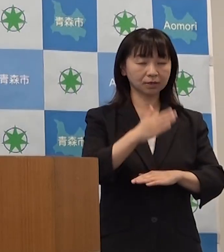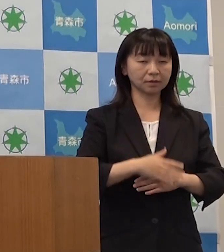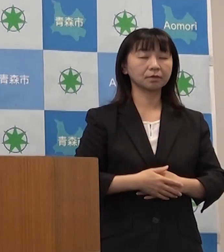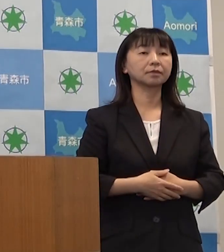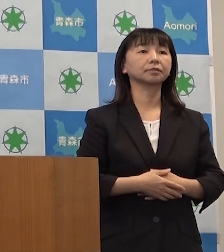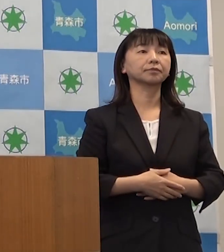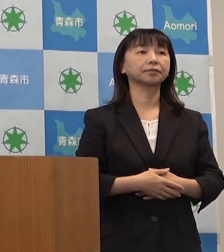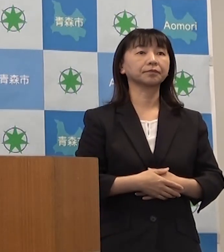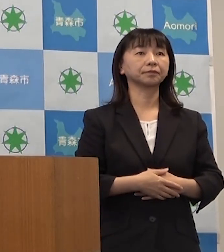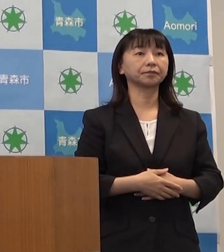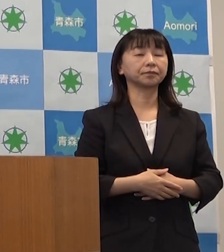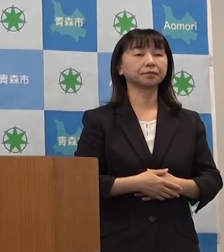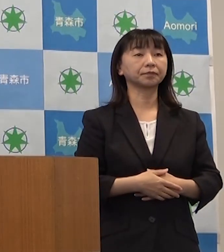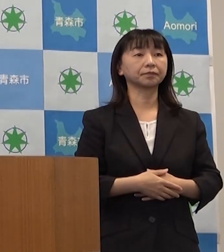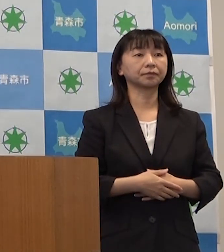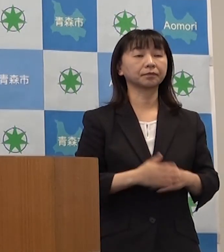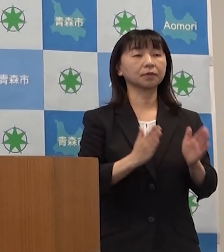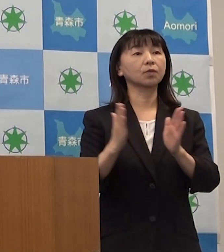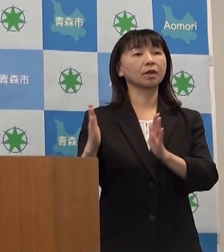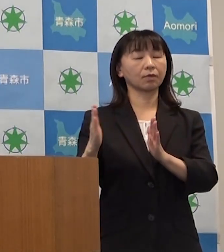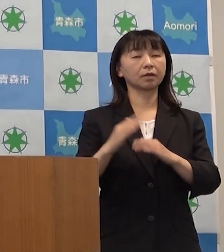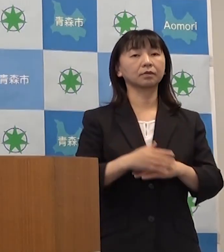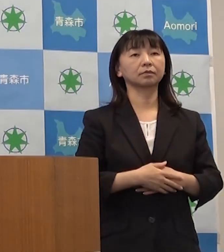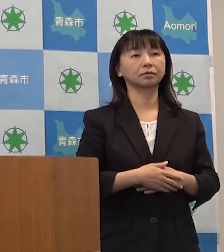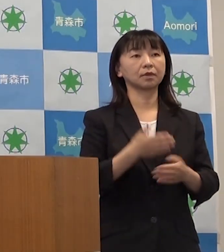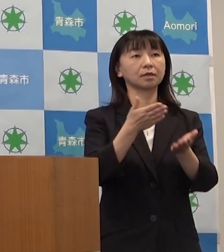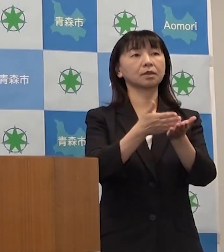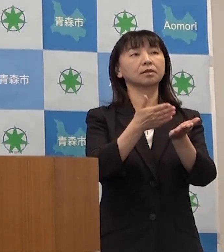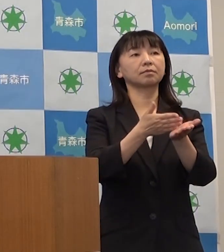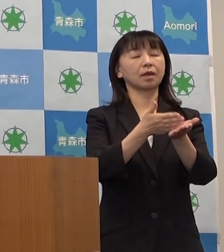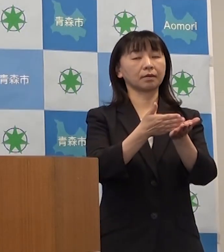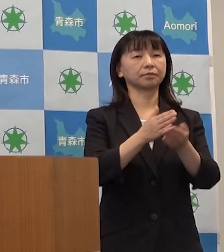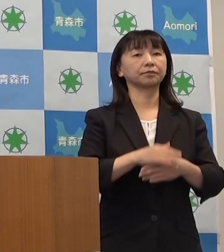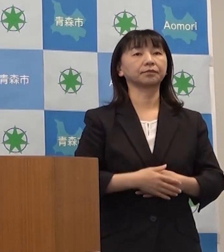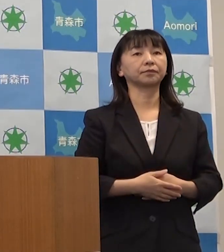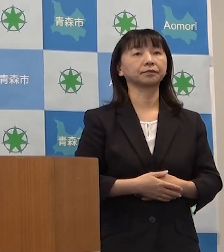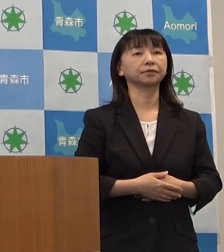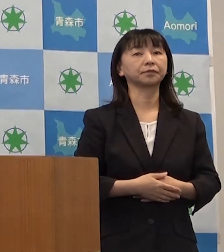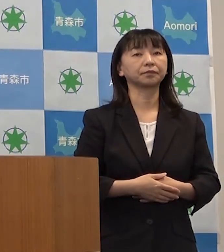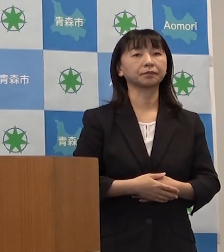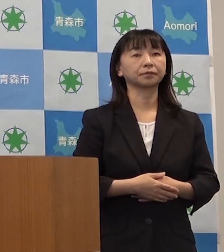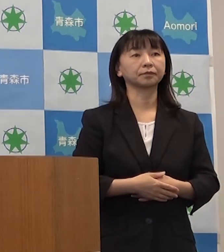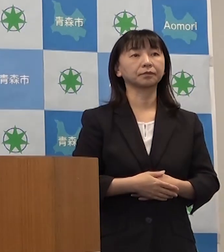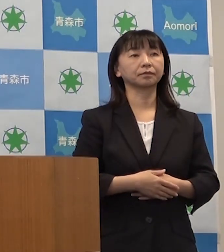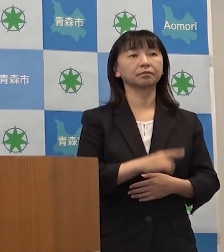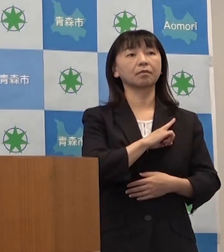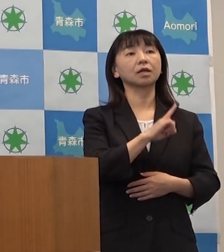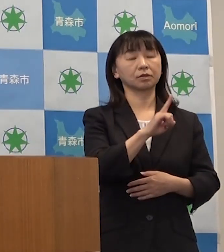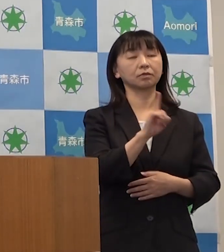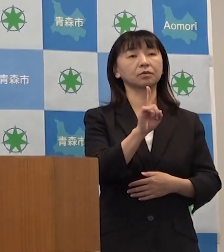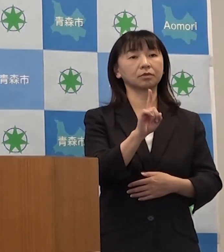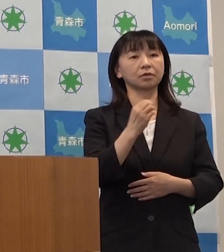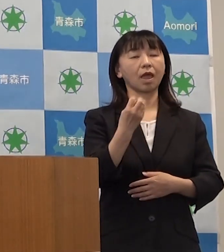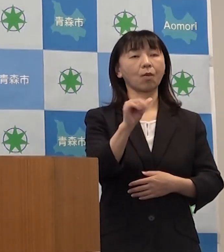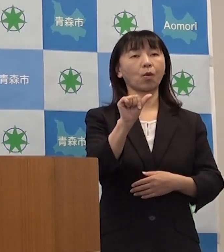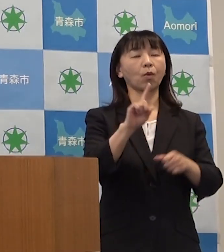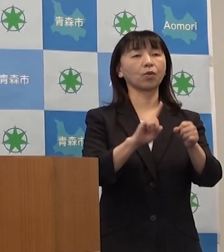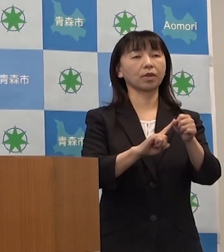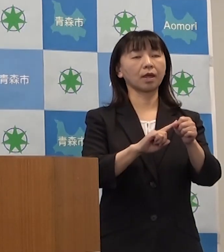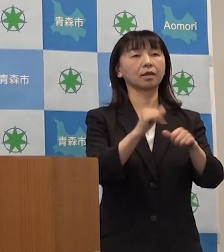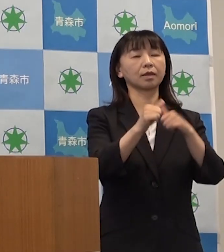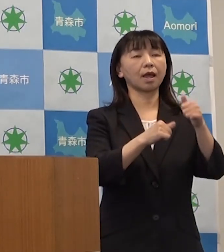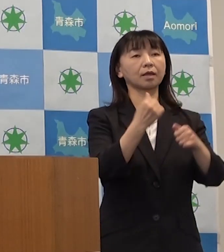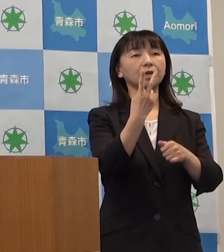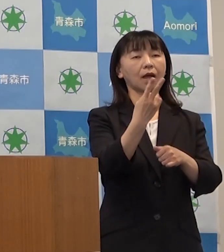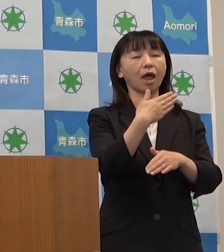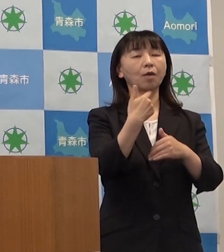。それでは説明をさせていただきます。はじめに令和5年第